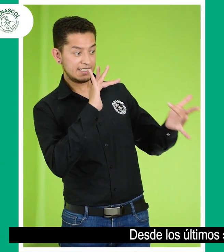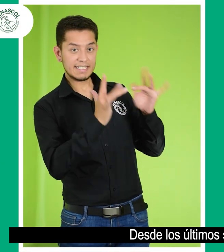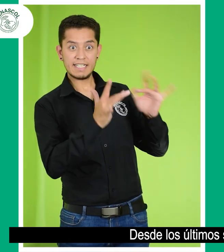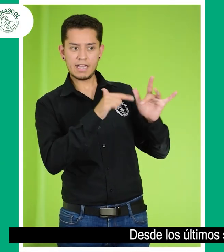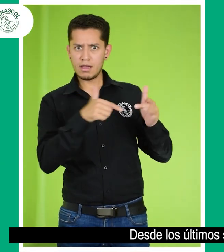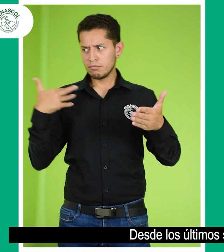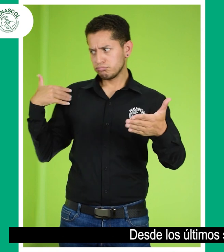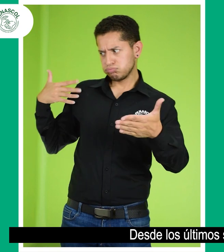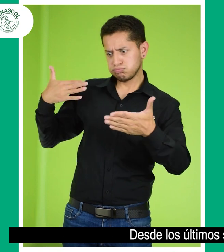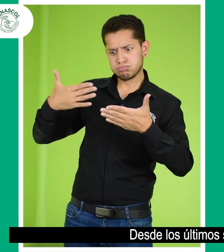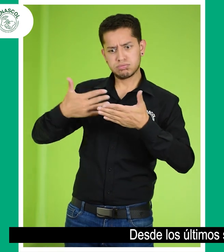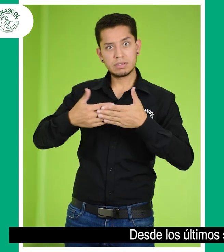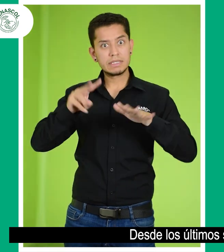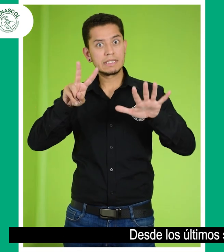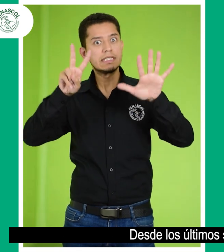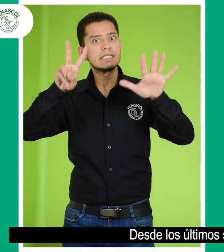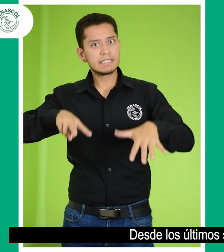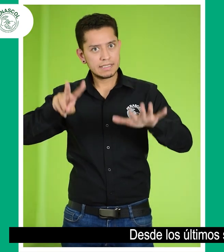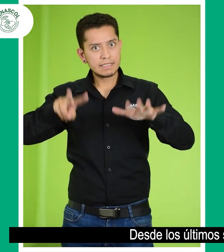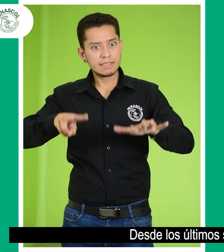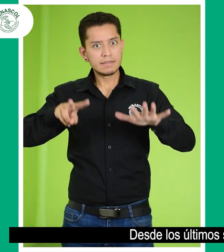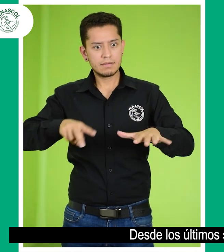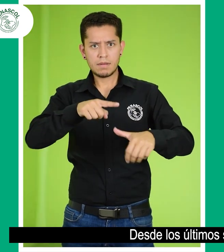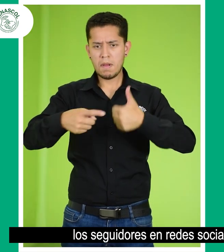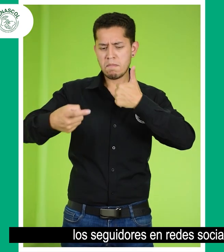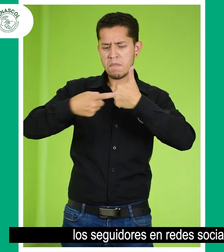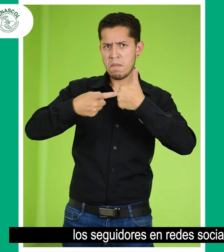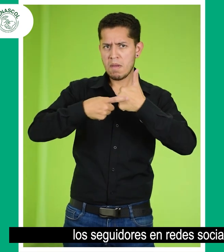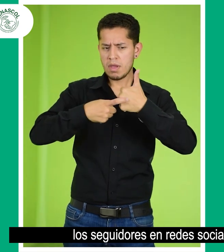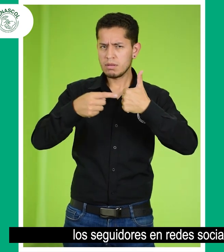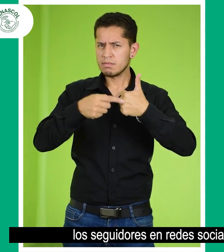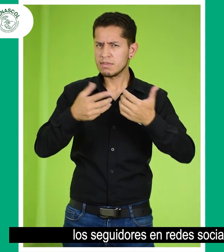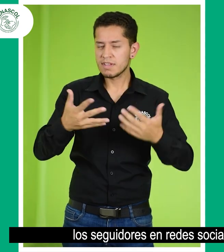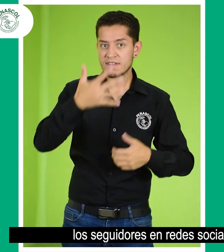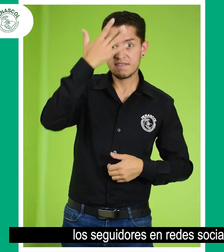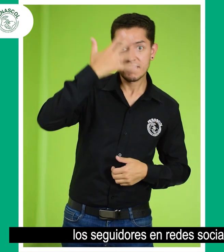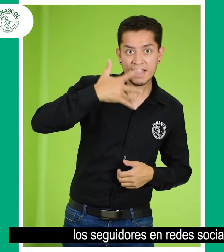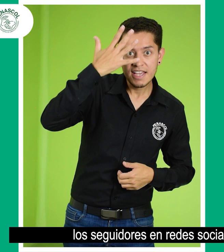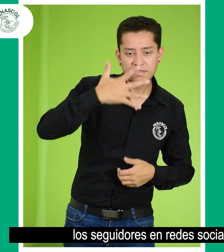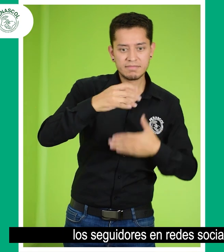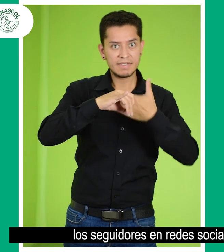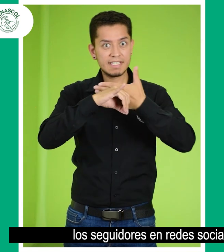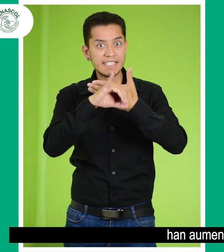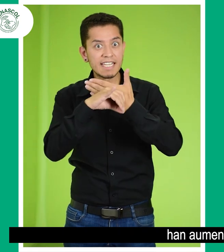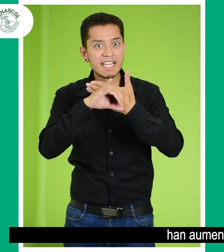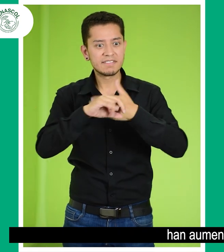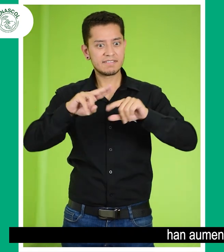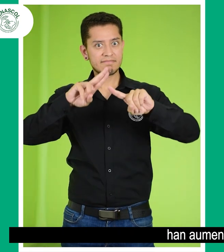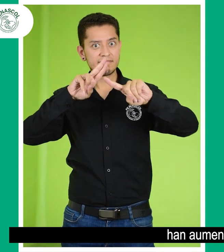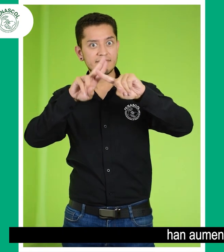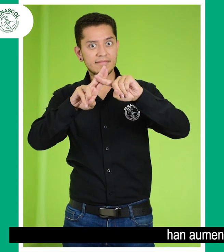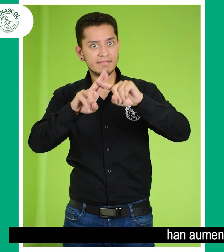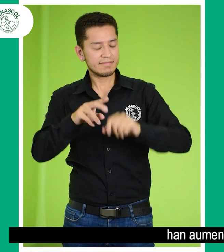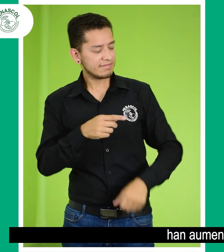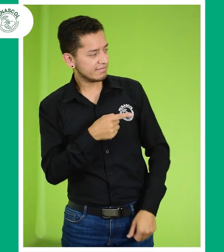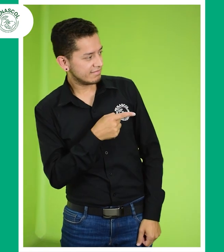Desde los últimos 7 meses, los seguidores en redes sociales de Centro de Relevo han aumentado. 7.